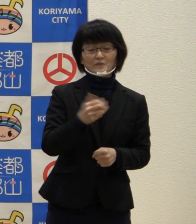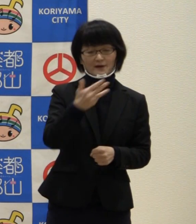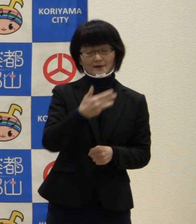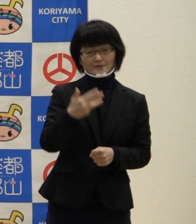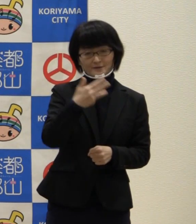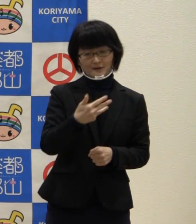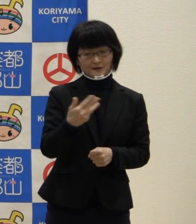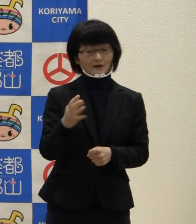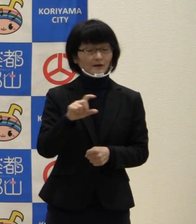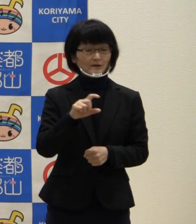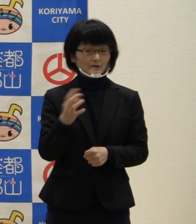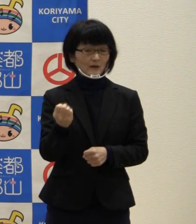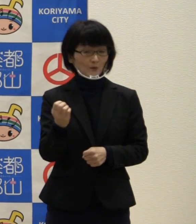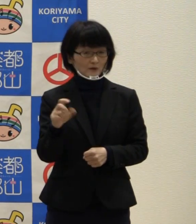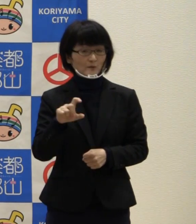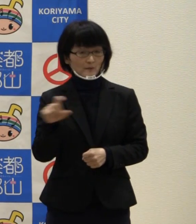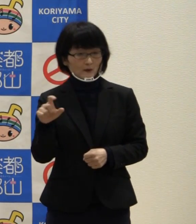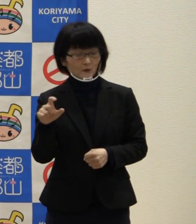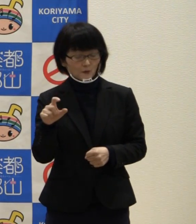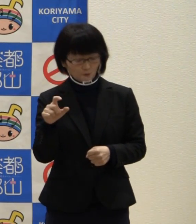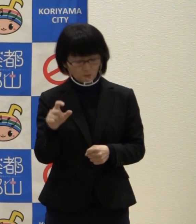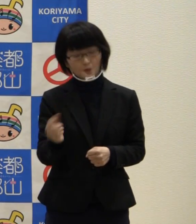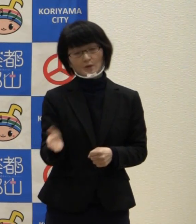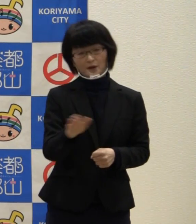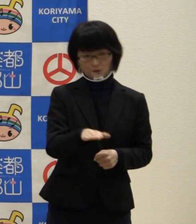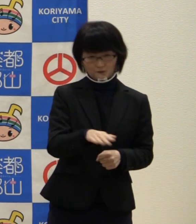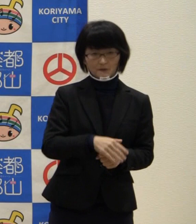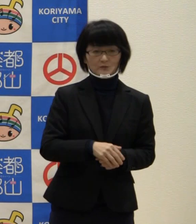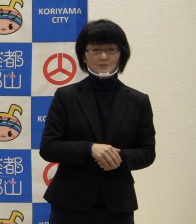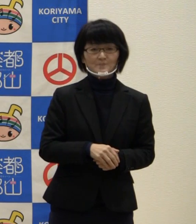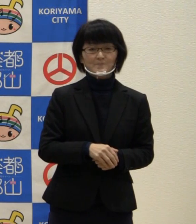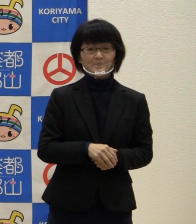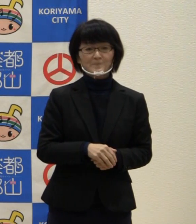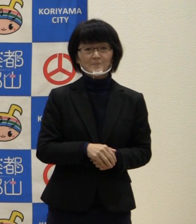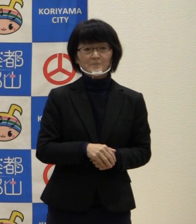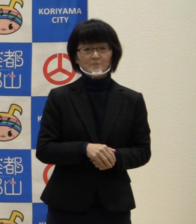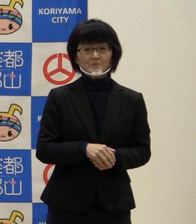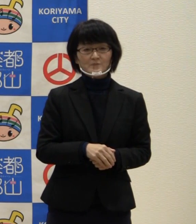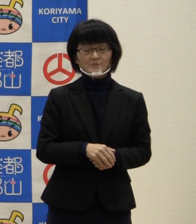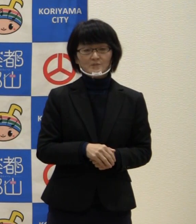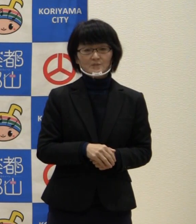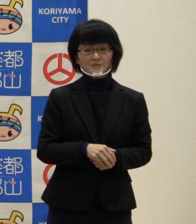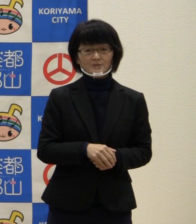4億8676万円を計上しております。それから次が